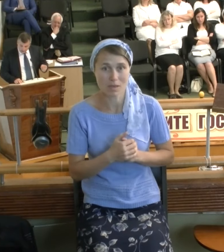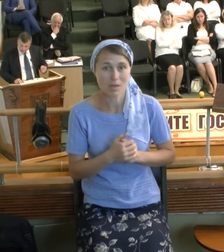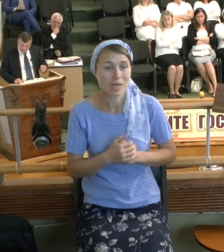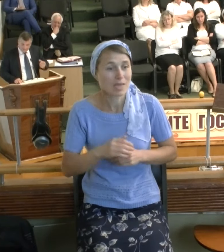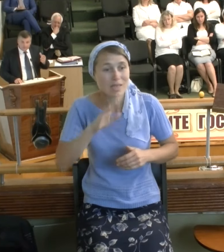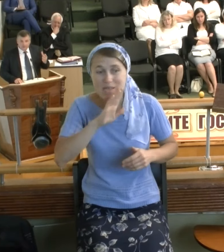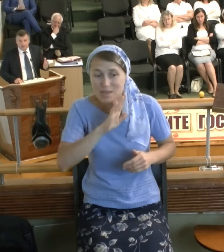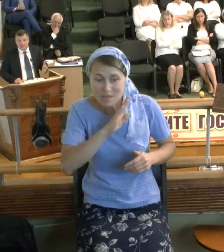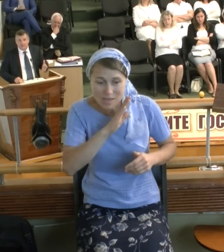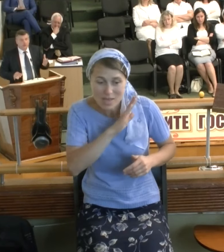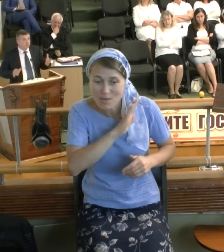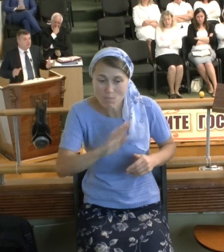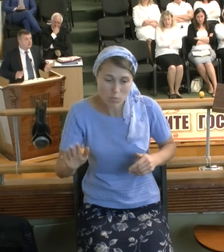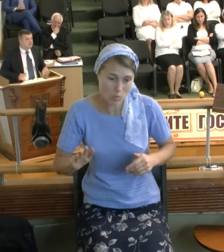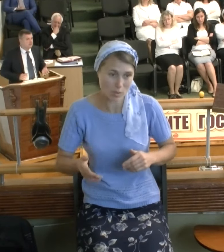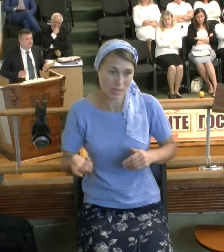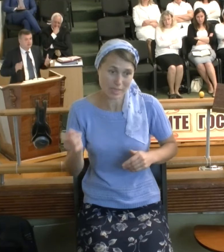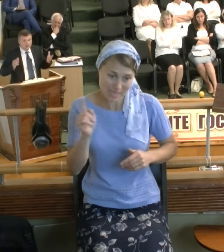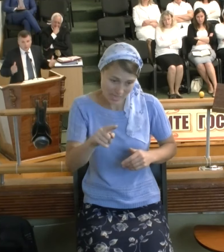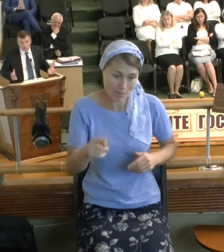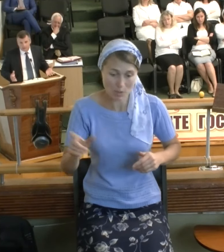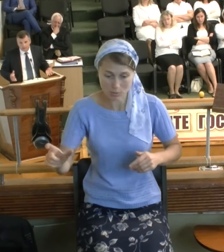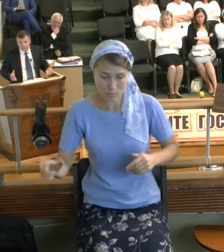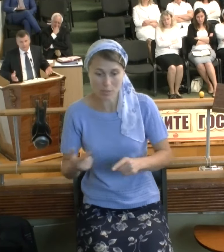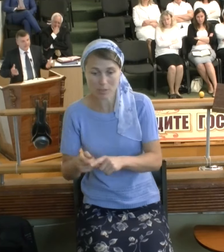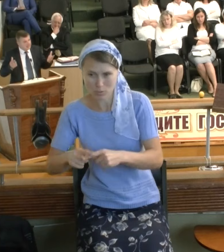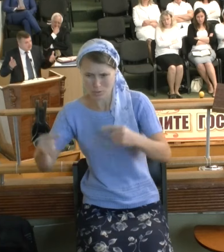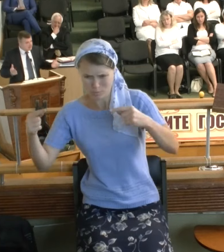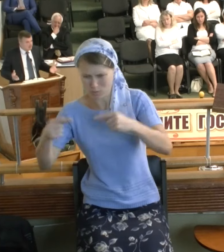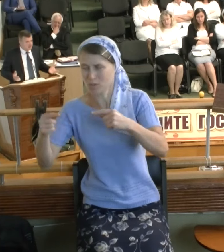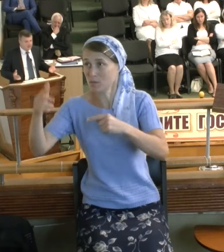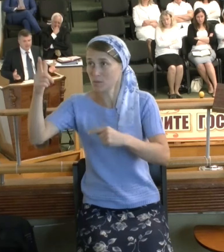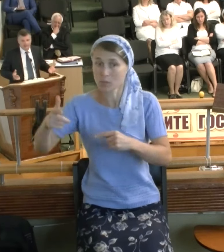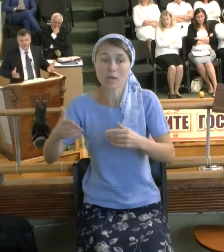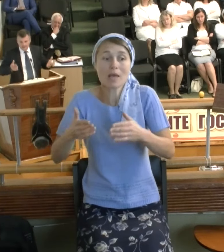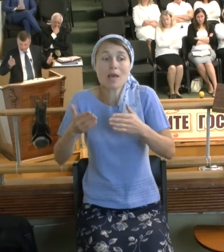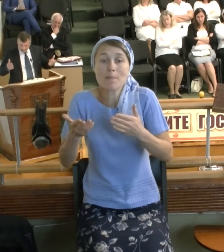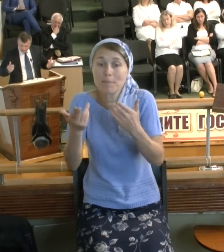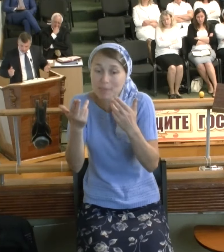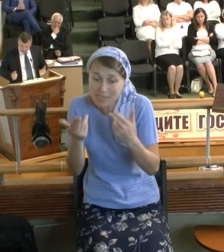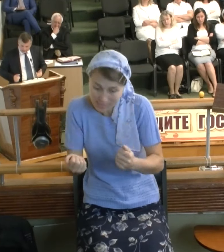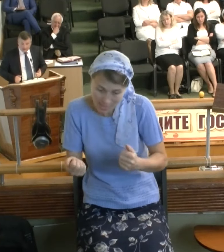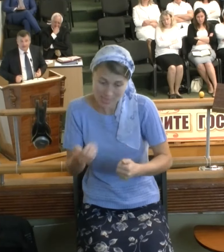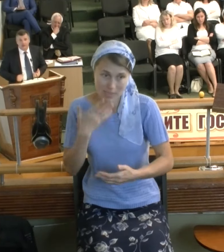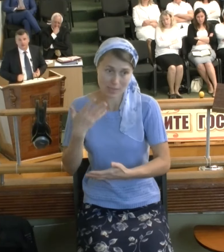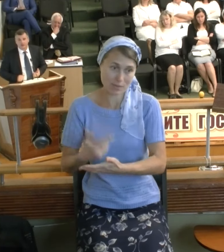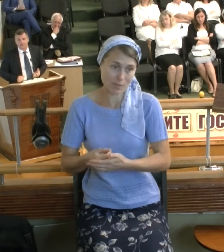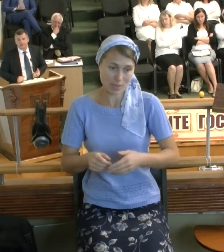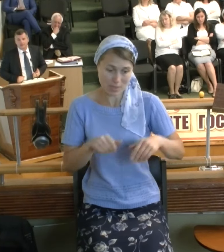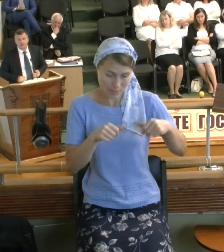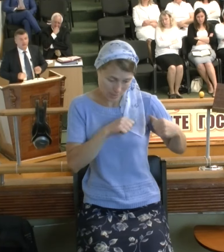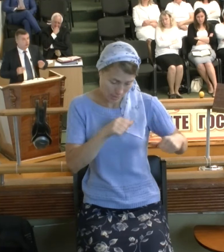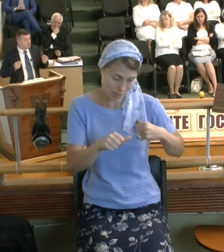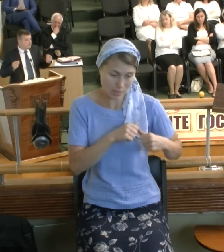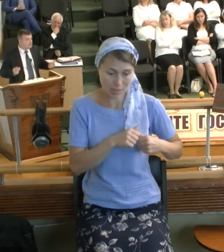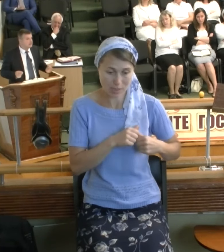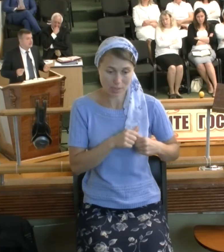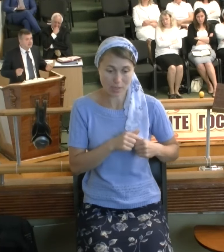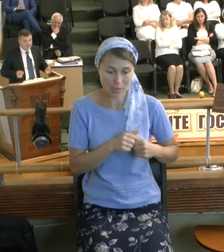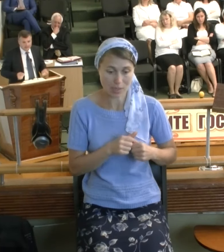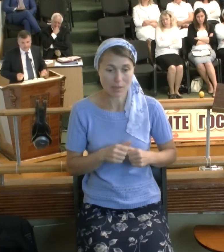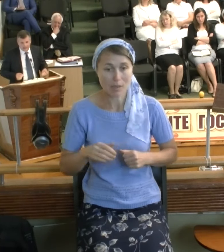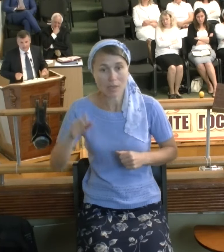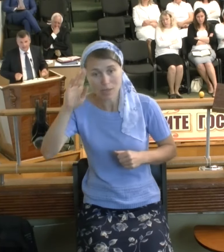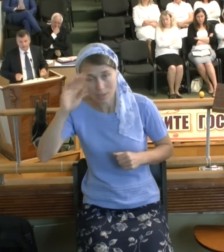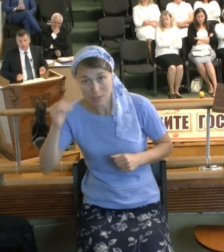есть не будьте вот теми, кто противится Господу. Признайте свои грехи. И Давид, посмотрите, дальше говорит о той